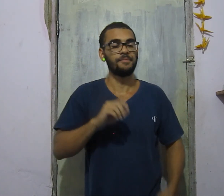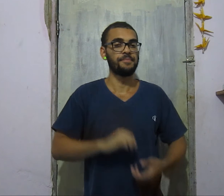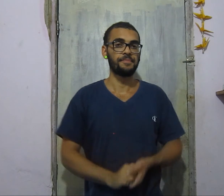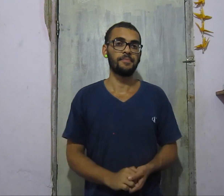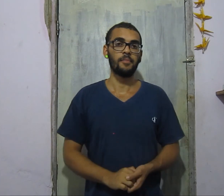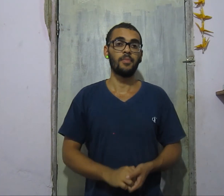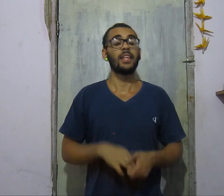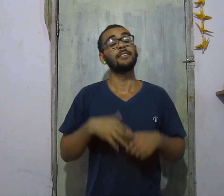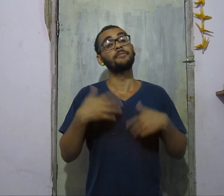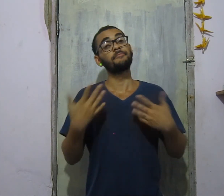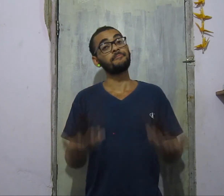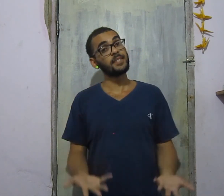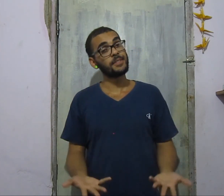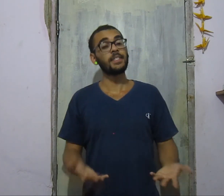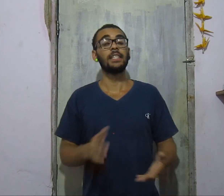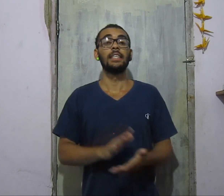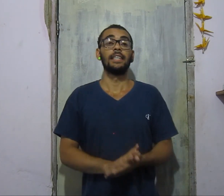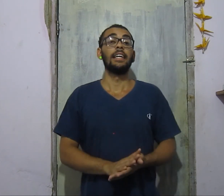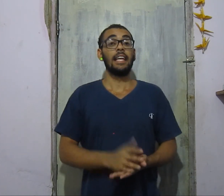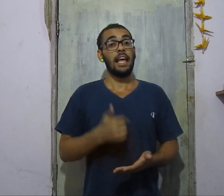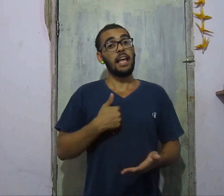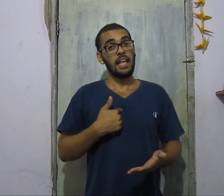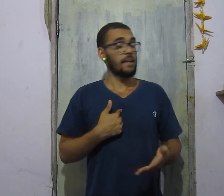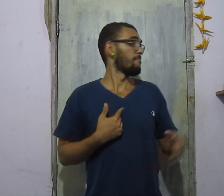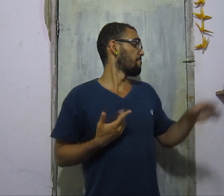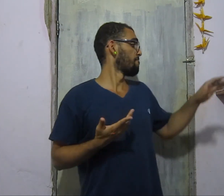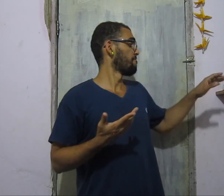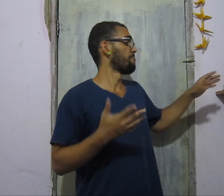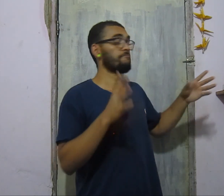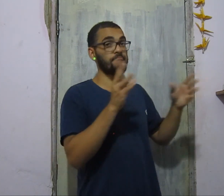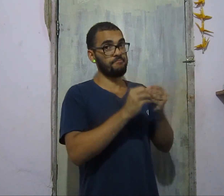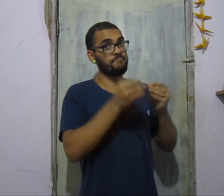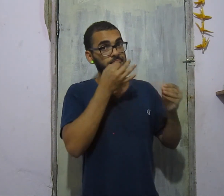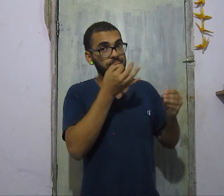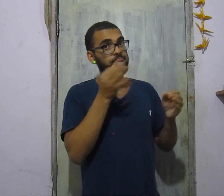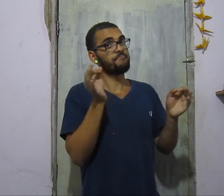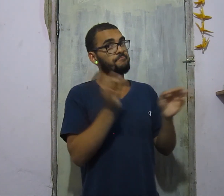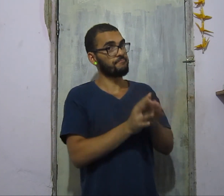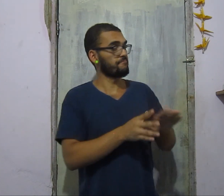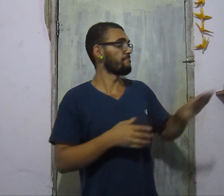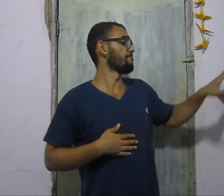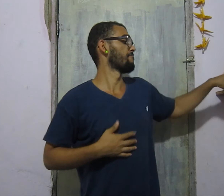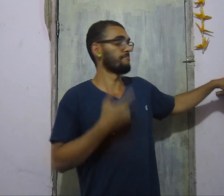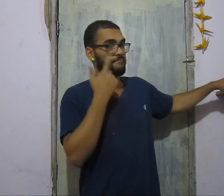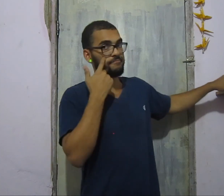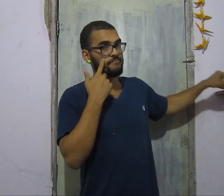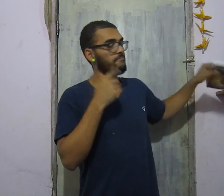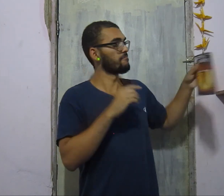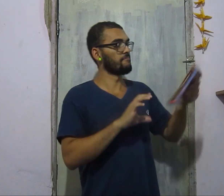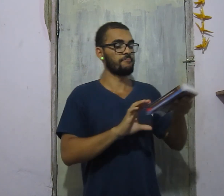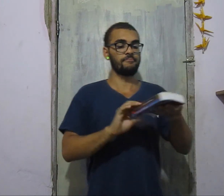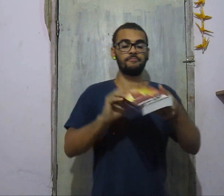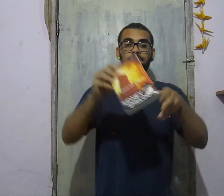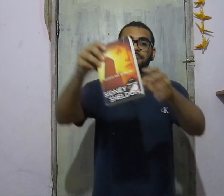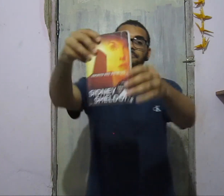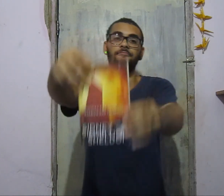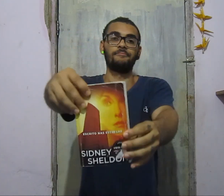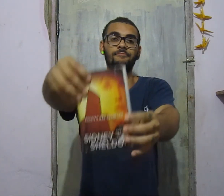porque é muito bom. Então, galera, esse é o vídeo de hoje, né? Eu quis fazer